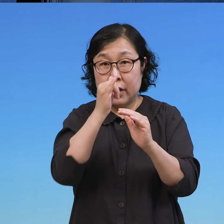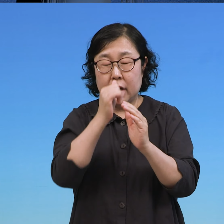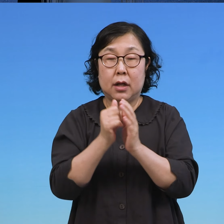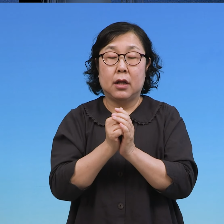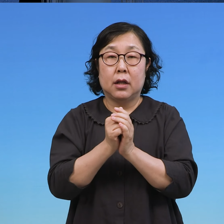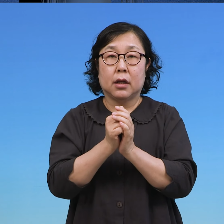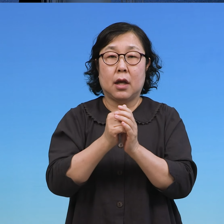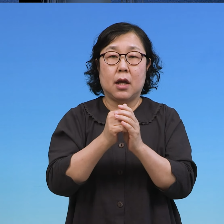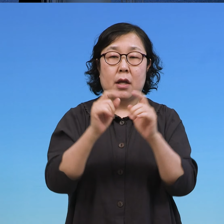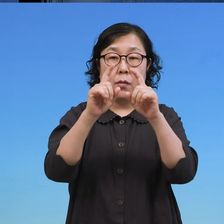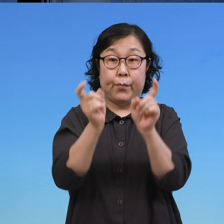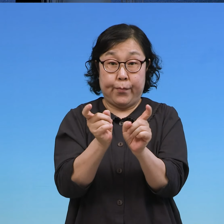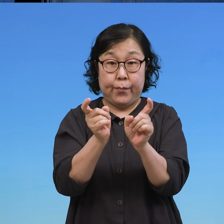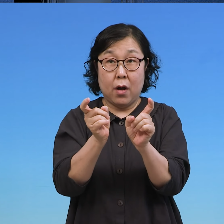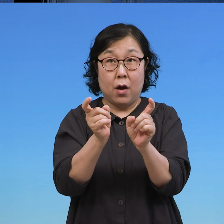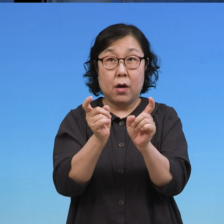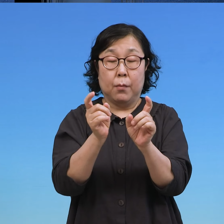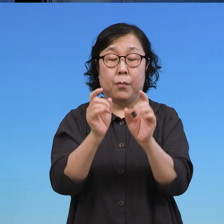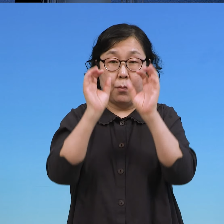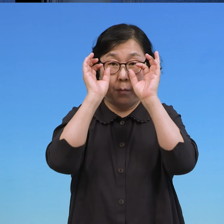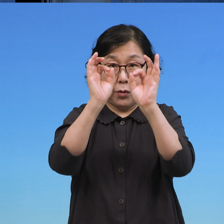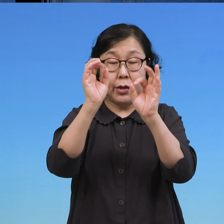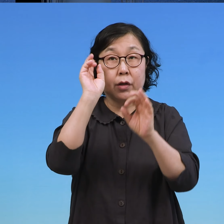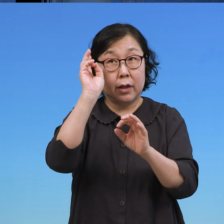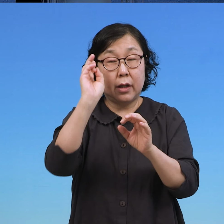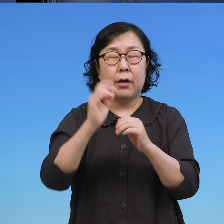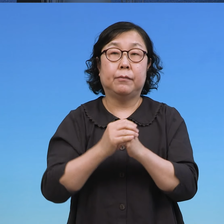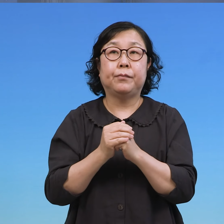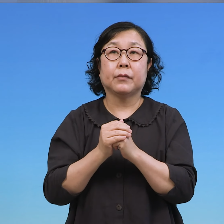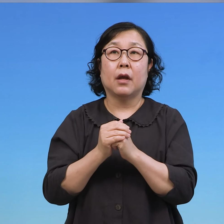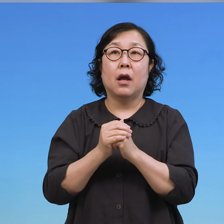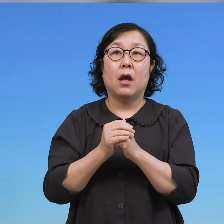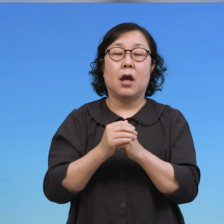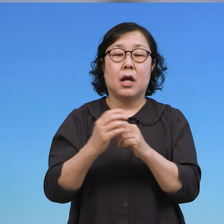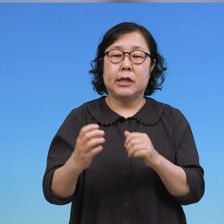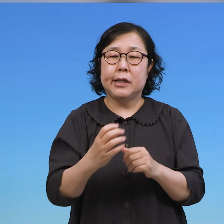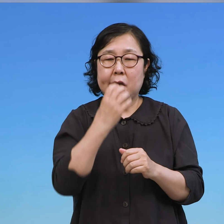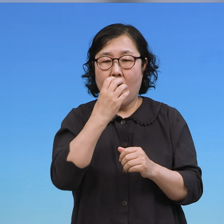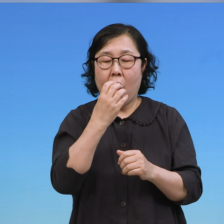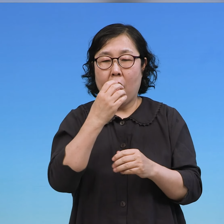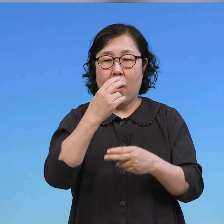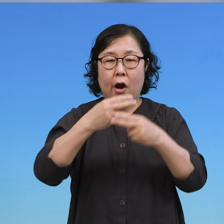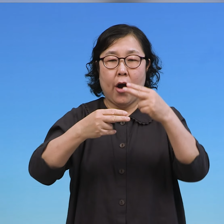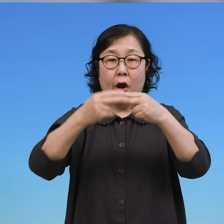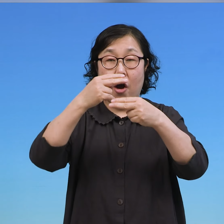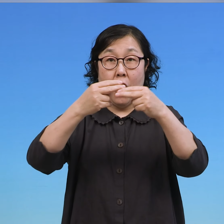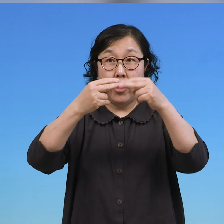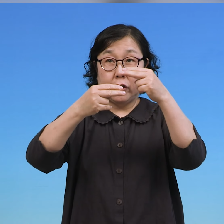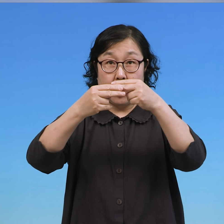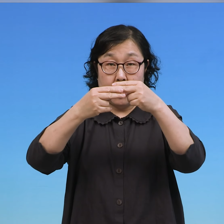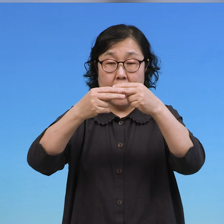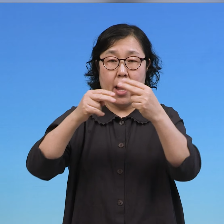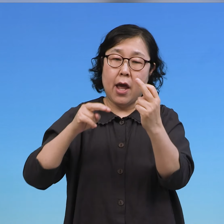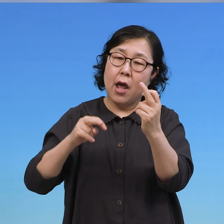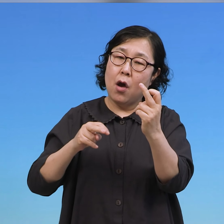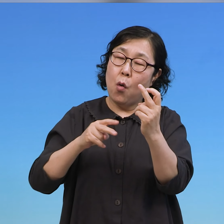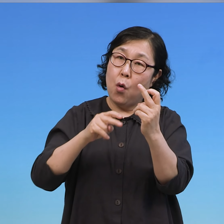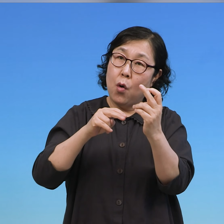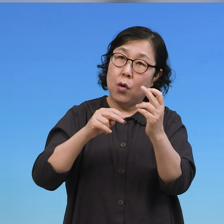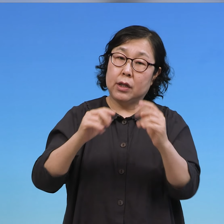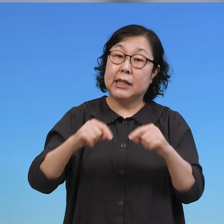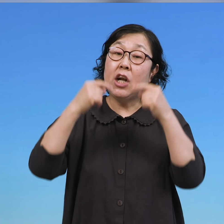한마디 설명 아마 보셨을 것입니다. 이 시편 126편은 성전에 올라가는 노래이다, 그렇게